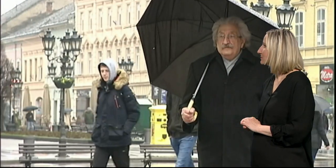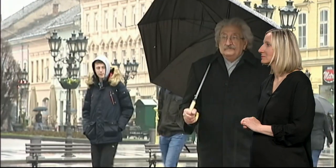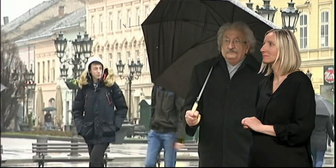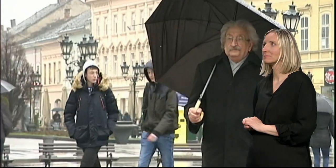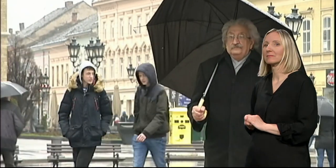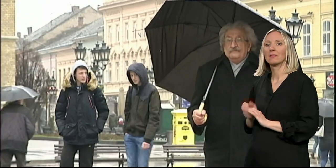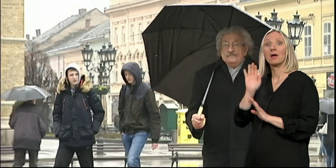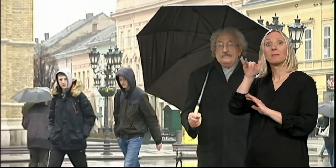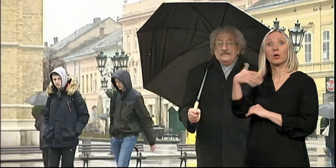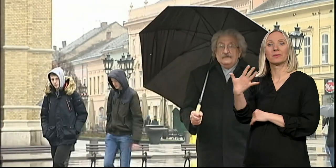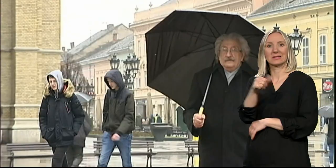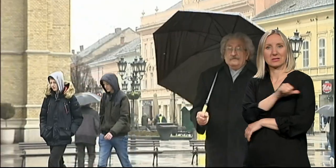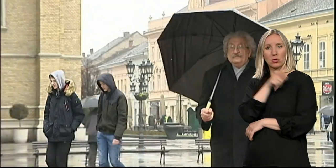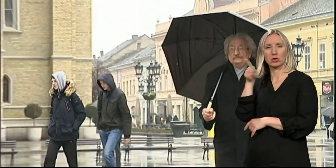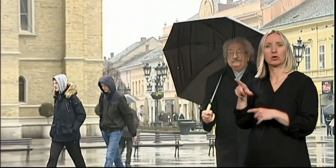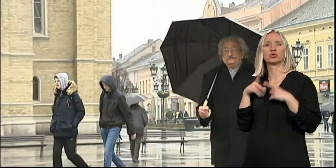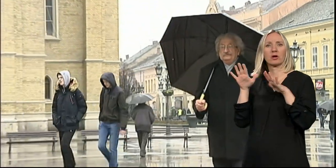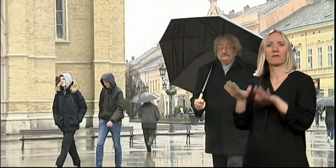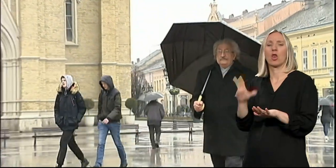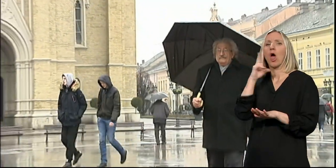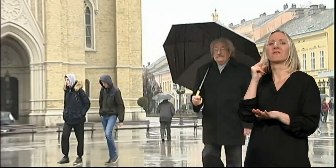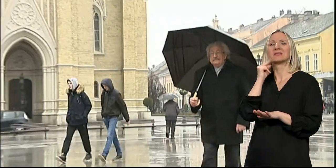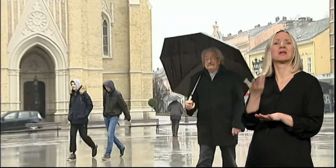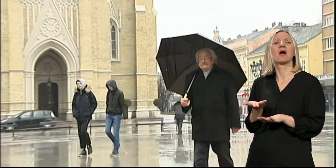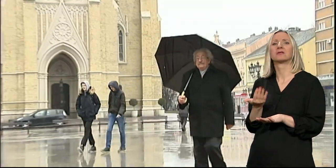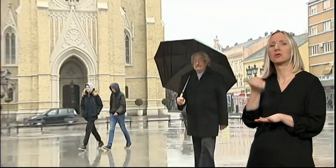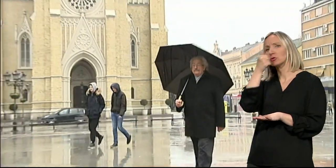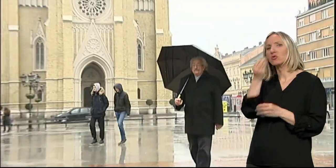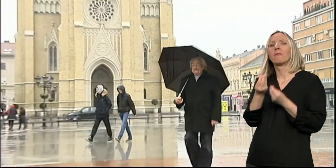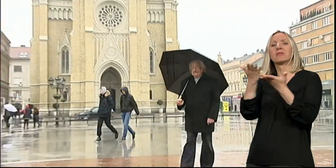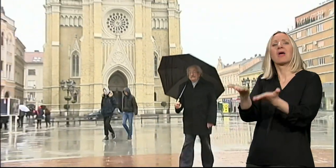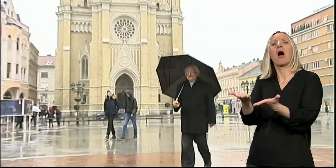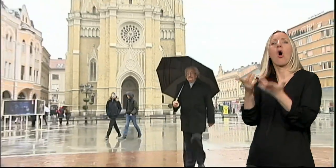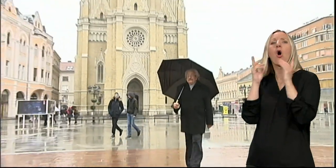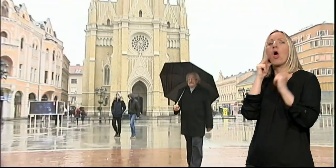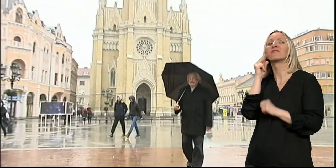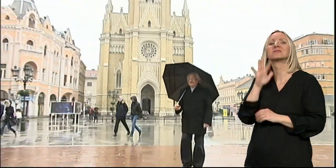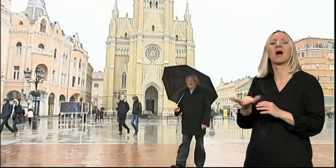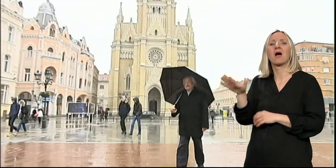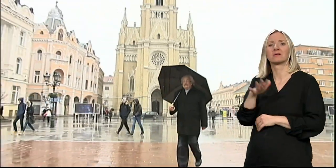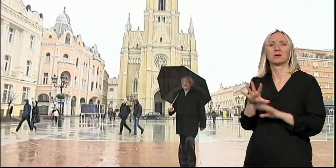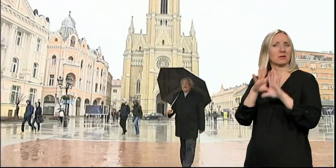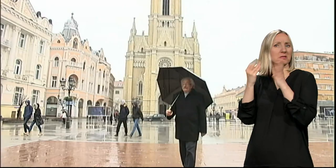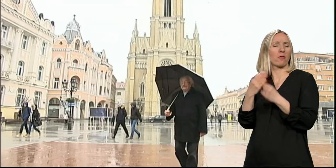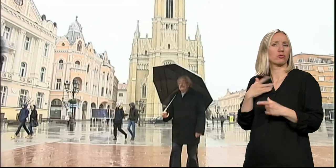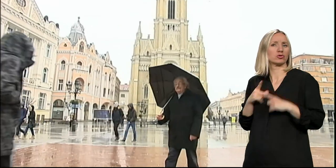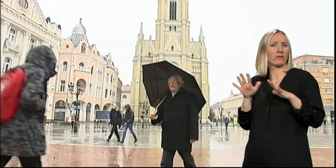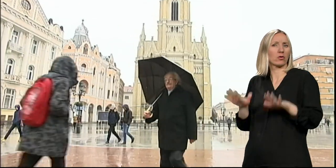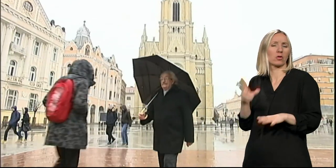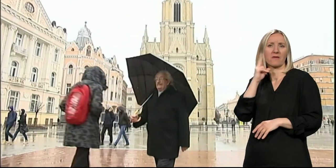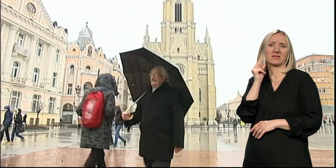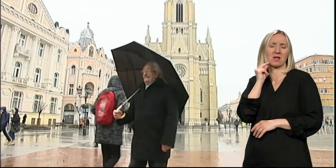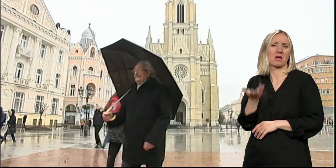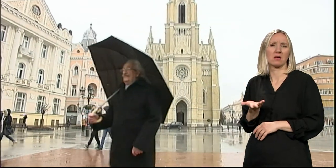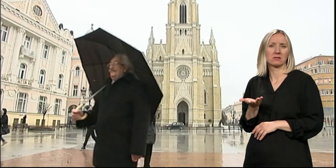Više od pola veka živite u Novom Sadu. Šta vam je sve dao ovaj grad? Sve mi je dao, sve.